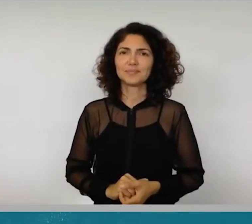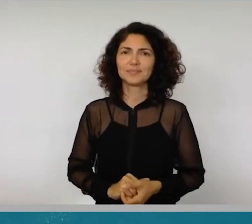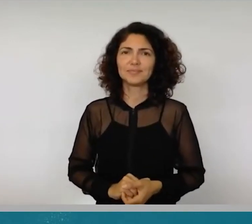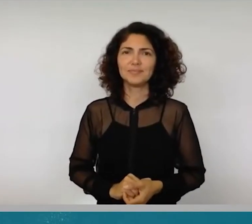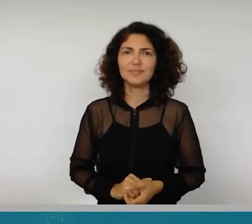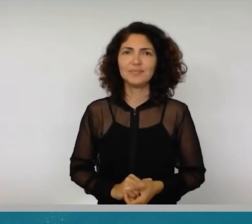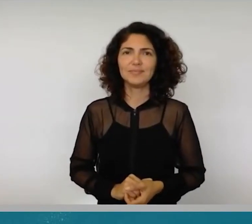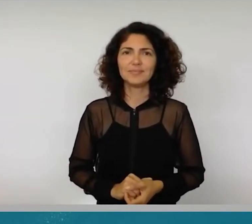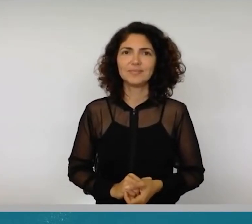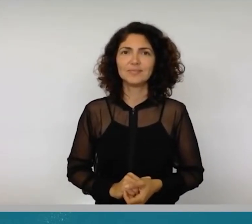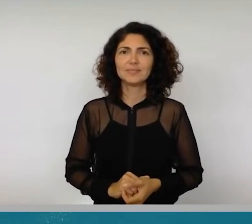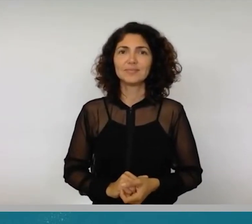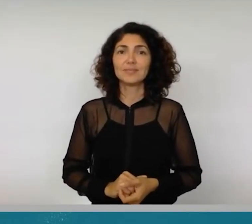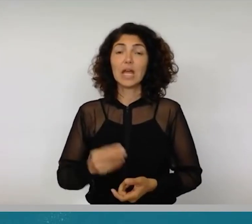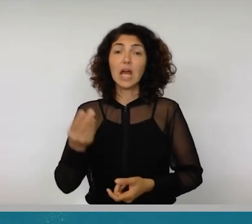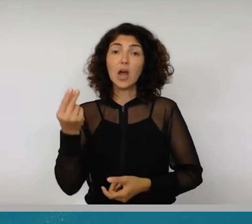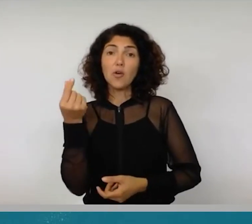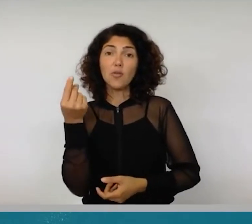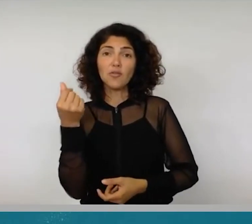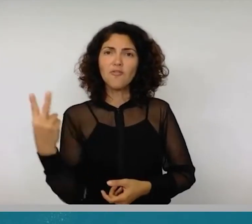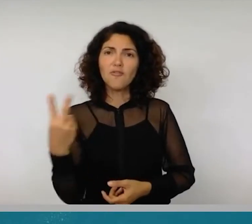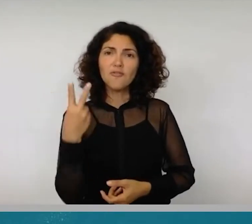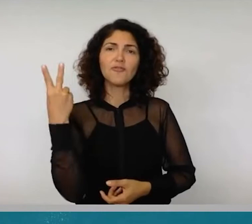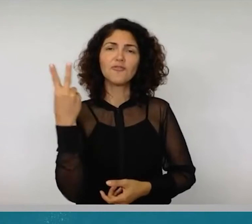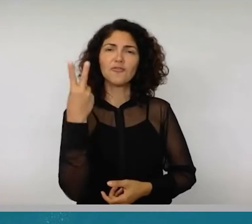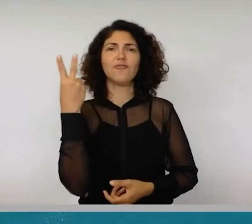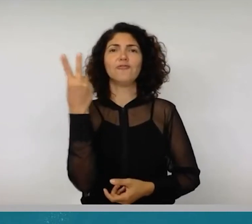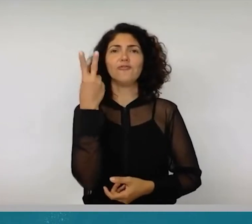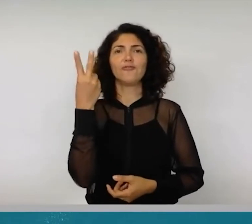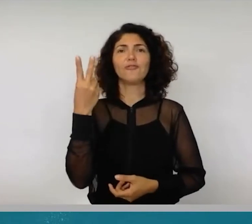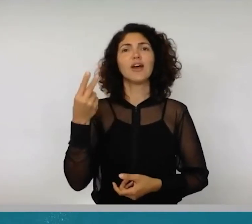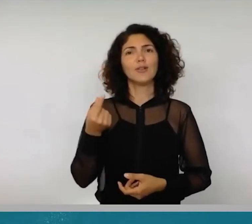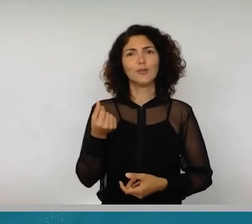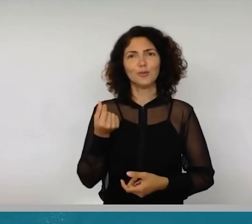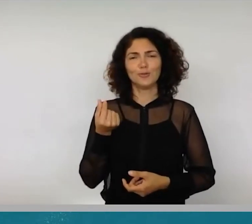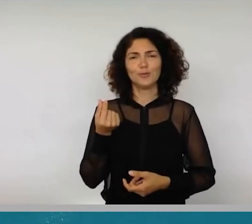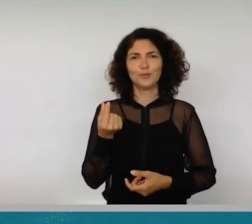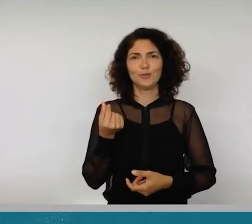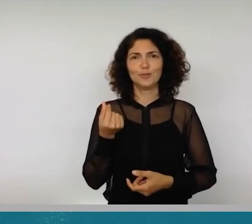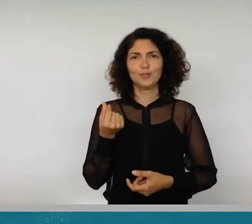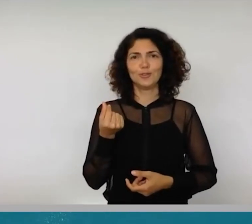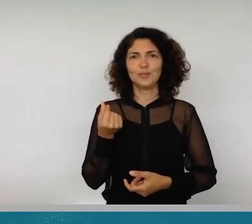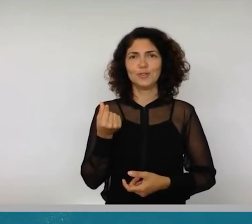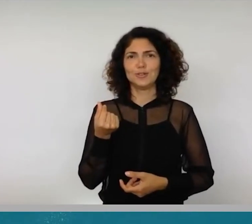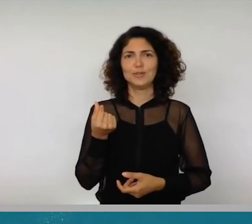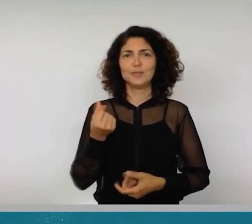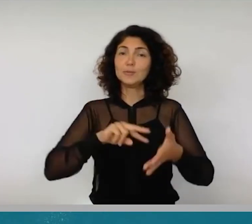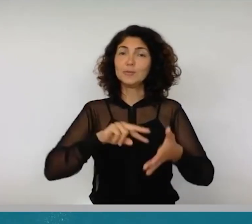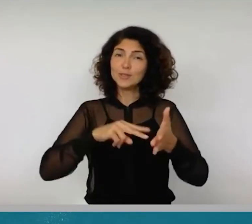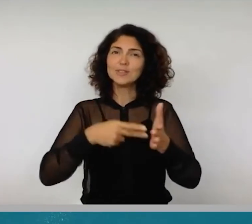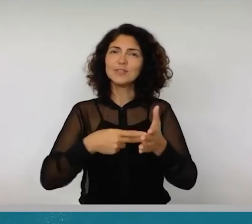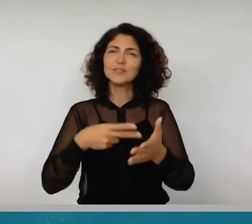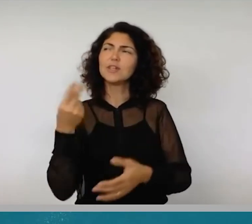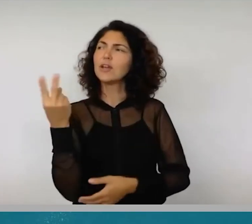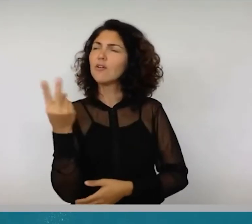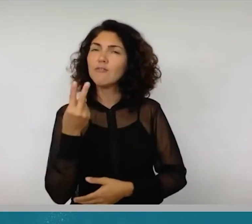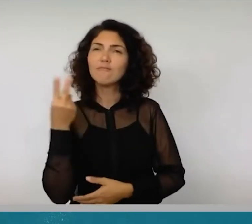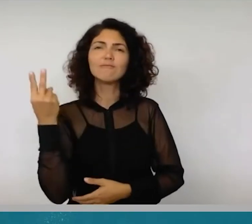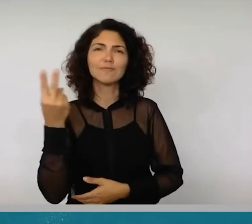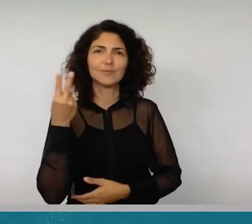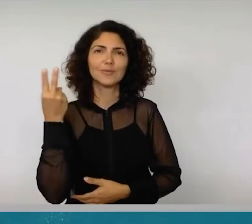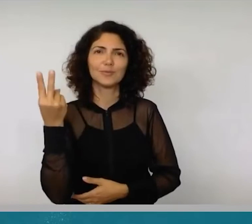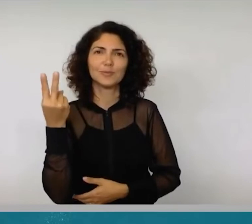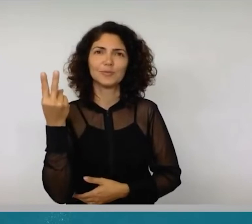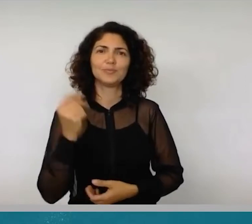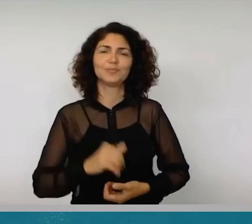um valor determinado, né? Uma moeda de ouro vale tanto, uma moeda de prata vale tanto, e trouxe